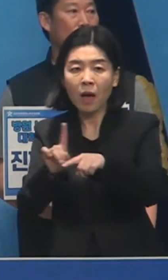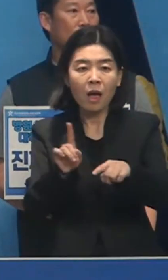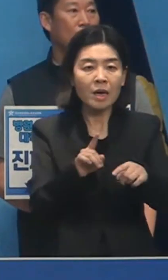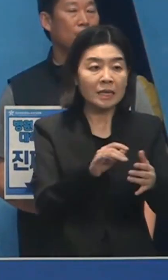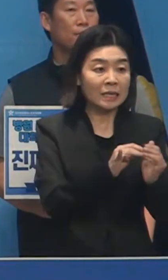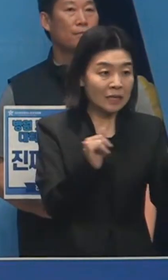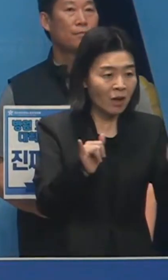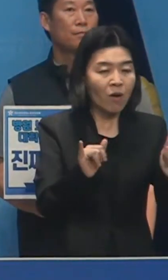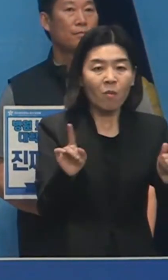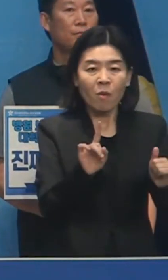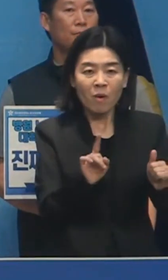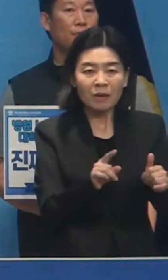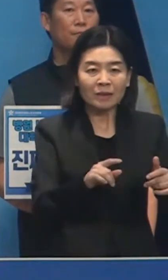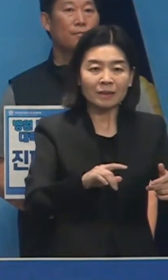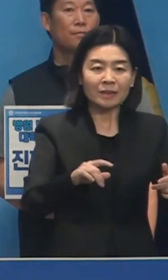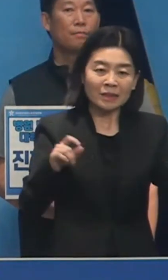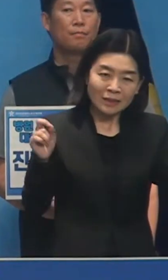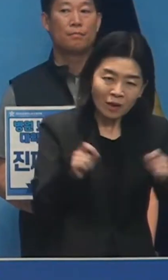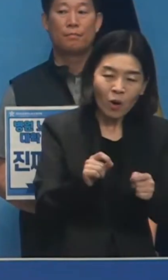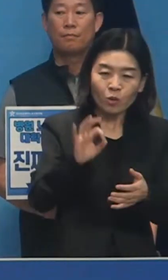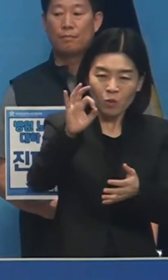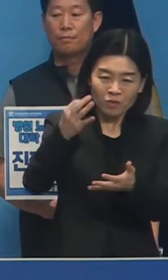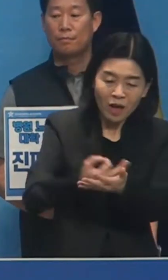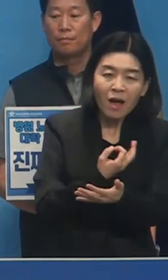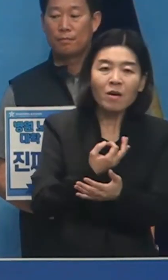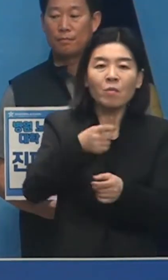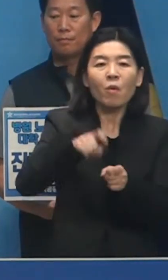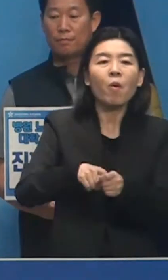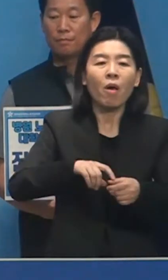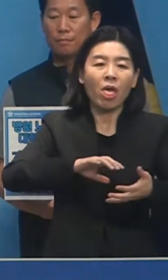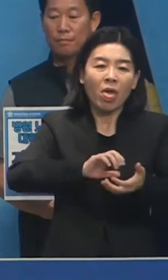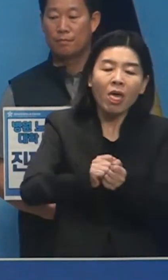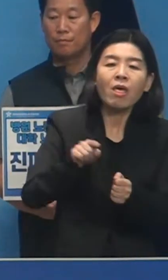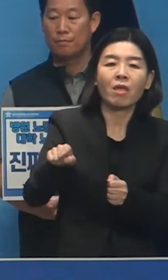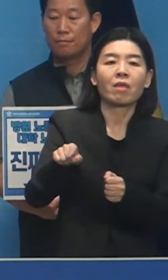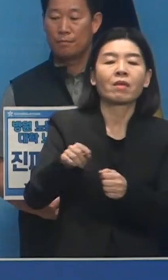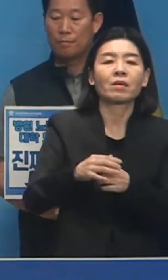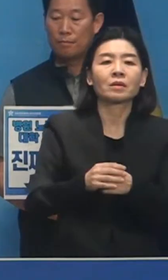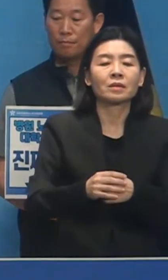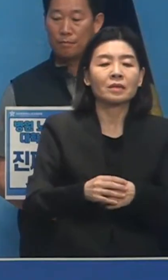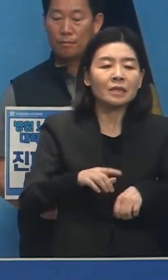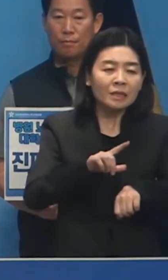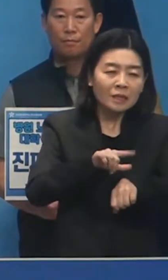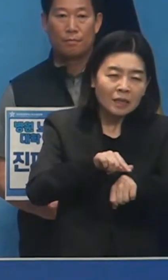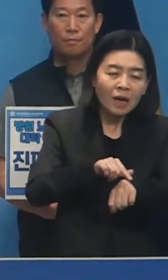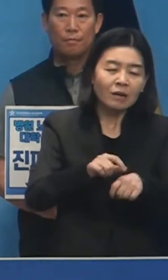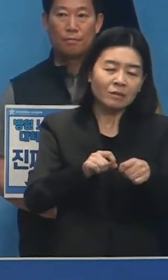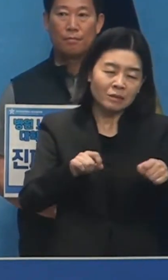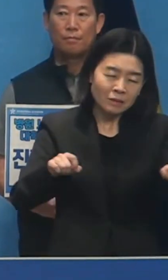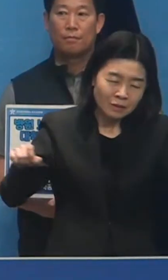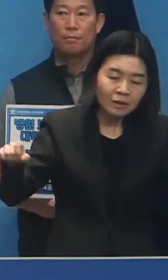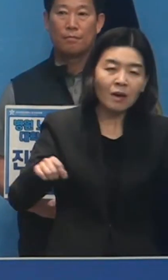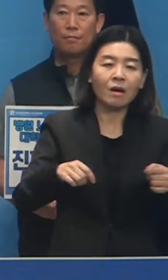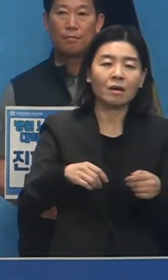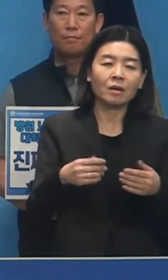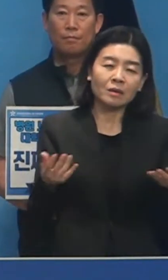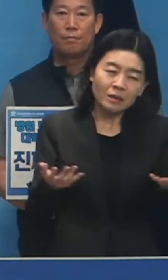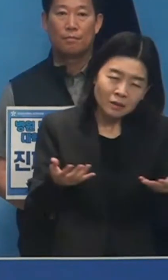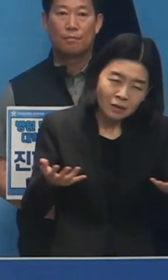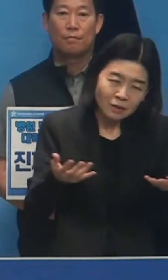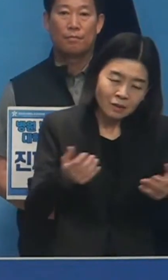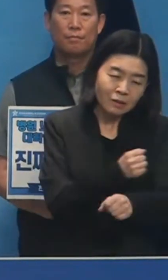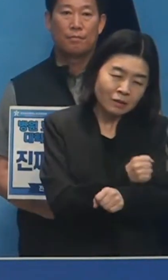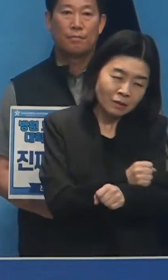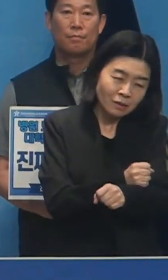인력을 쥐어짜는 것으로 주머니를 채우려 합니다. 이런 식의 장시간 중노동에 의존하는 의료 시스템은